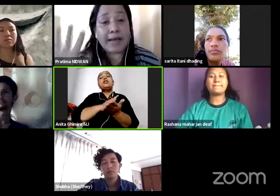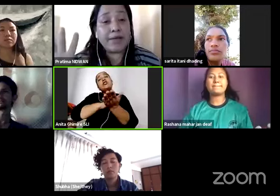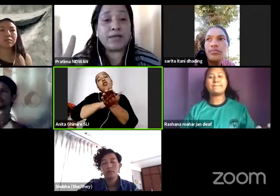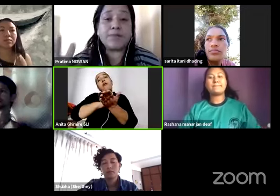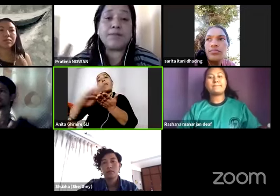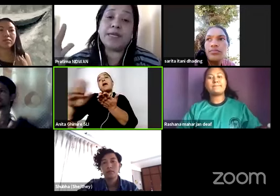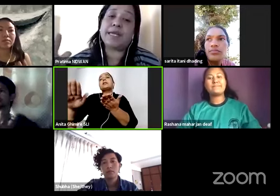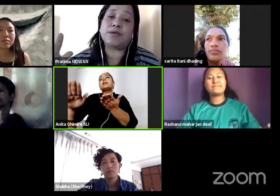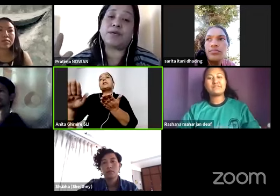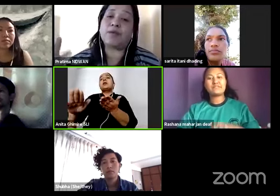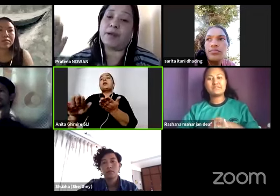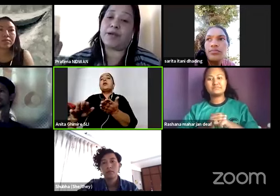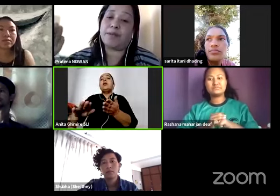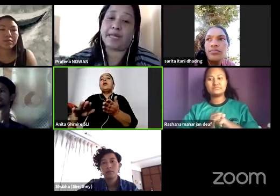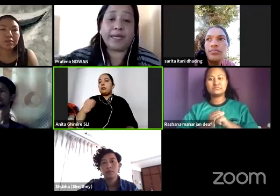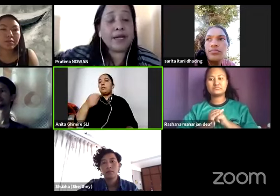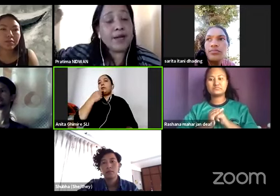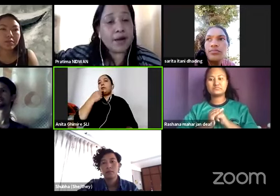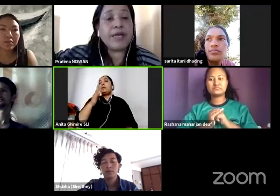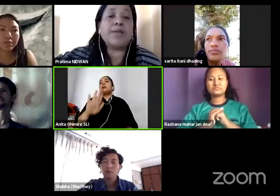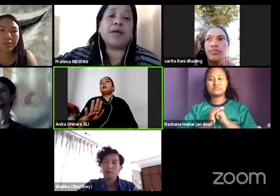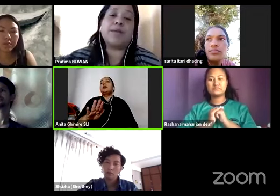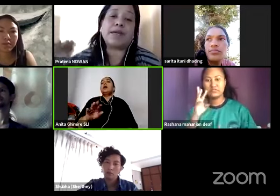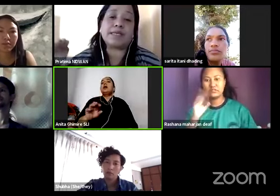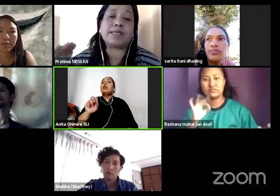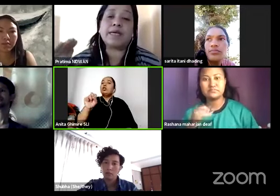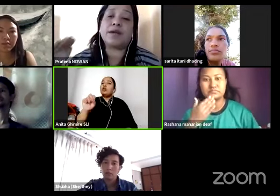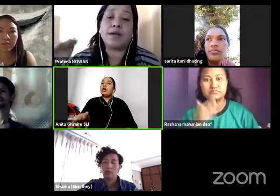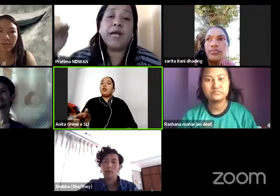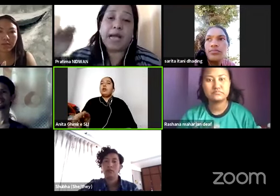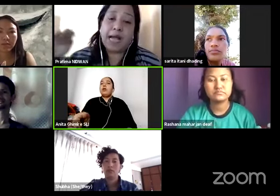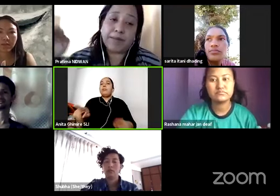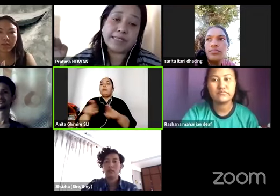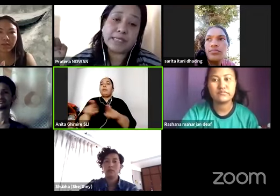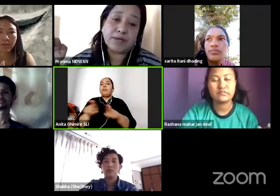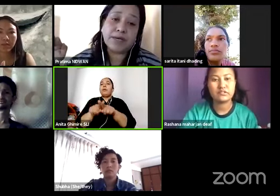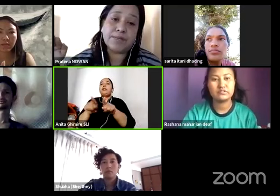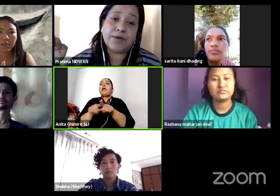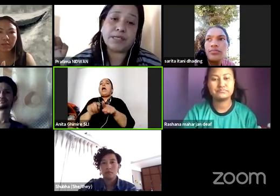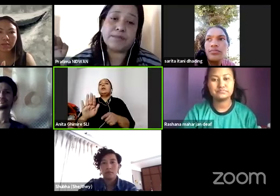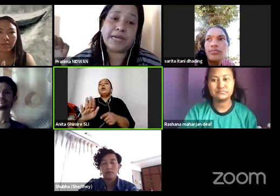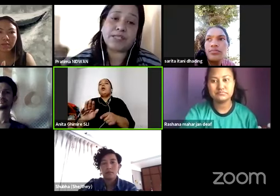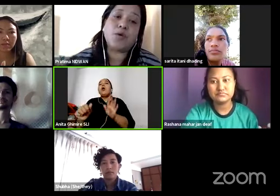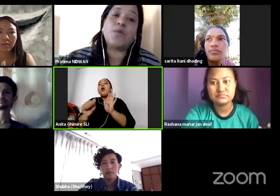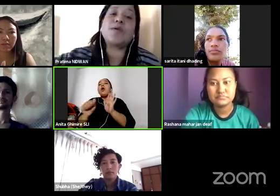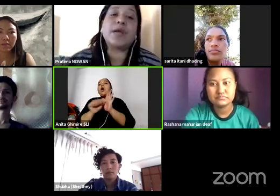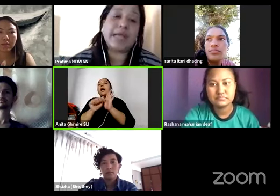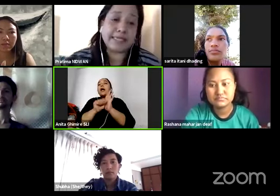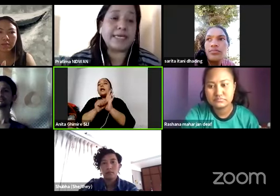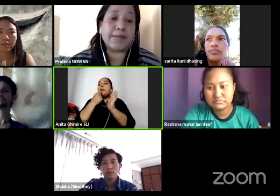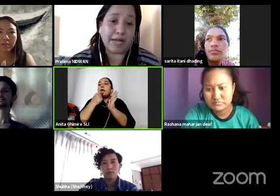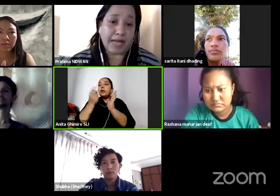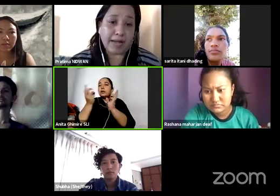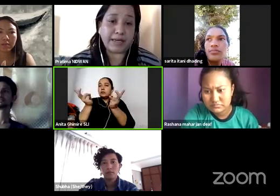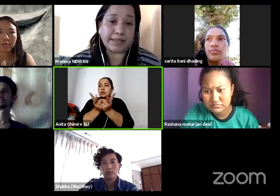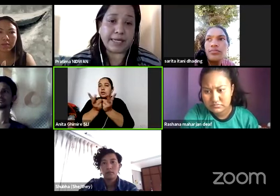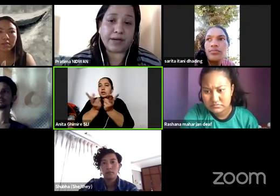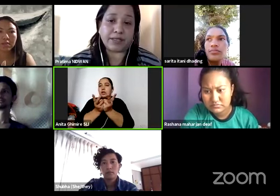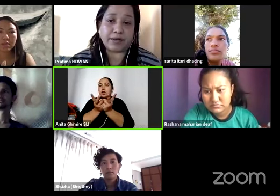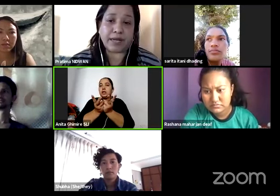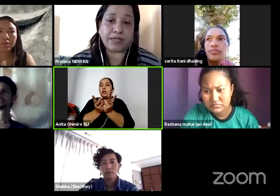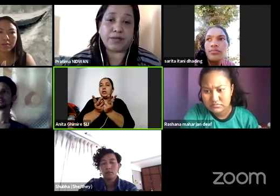तर हामी अझै पनि के छौँ त भनेर भन्दाखेरि अघि नै मैले भने जस्तै गरेर हामीले सेक्सुअल एन्ड रिप्रोडक्टिभ राइट्सको ओभरअल एजेन्डामा नै